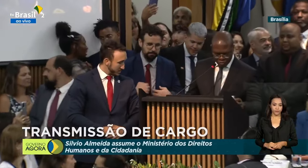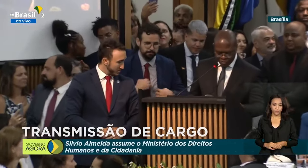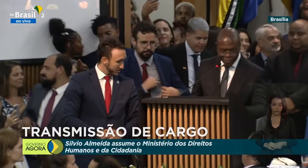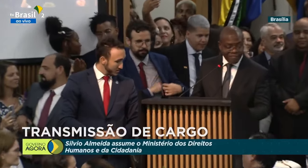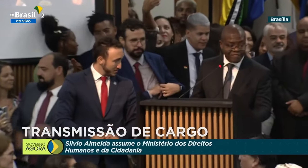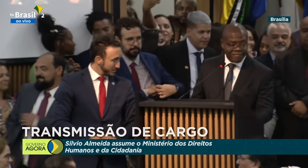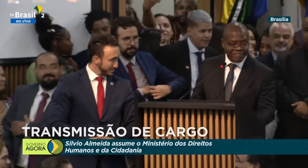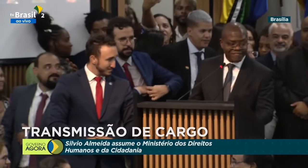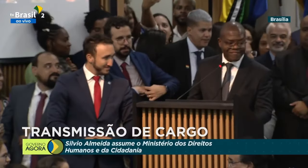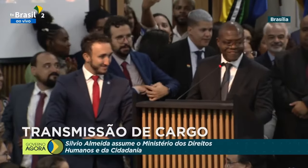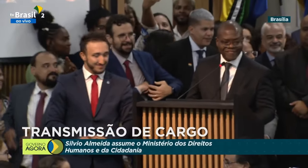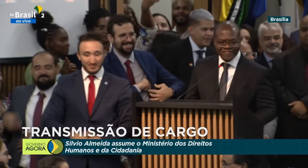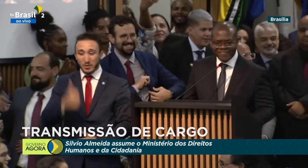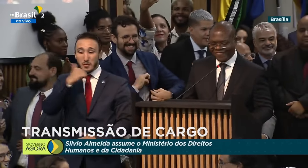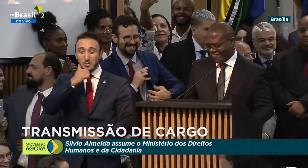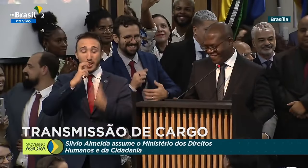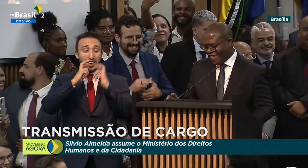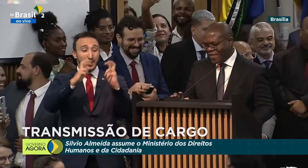bom